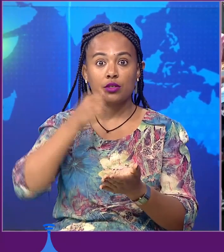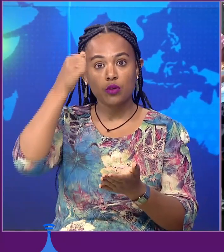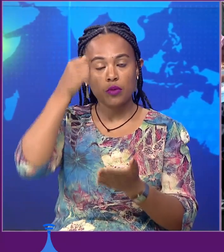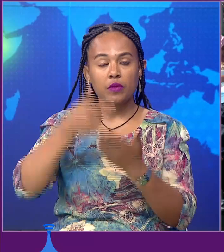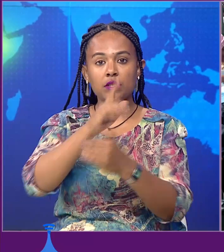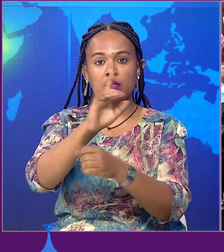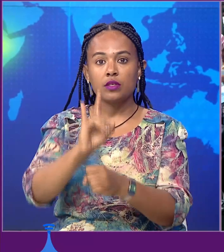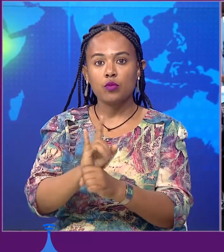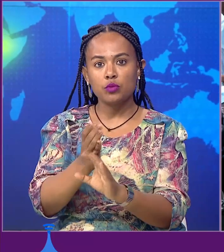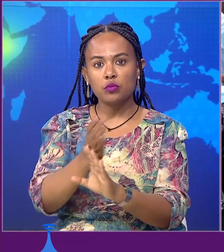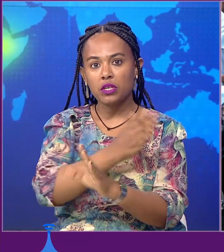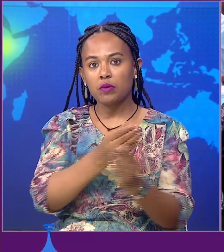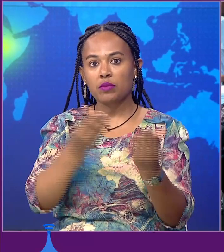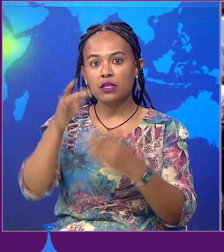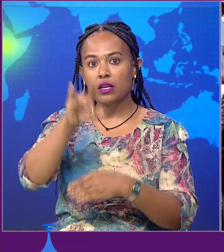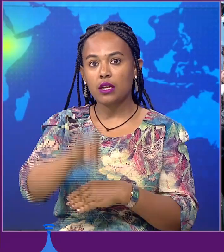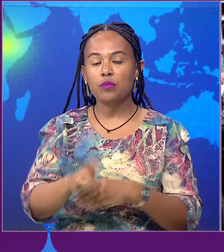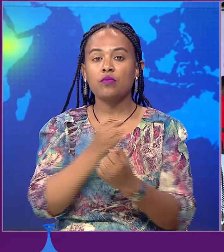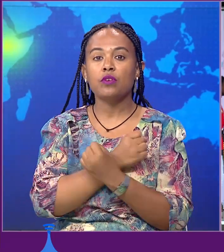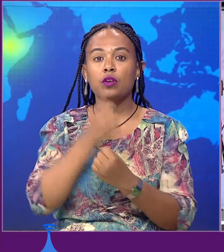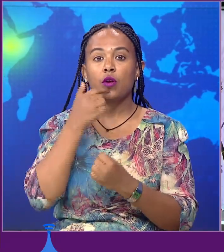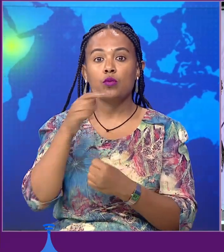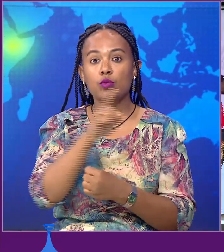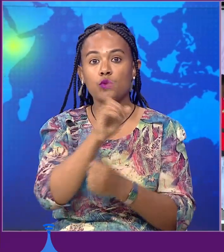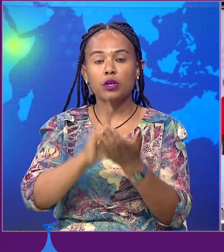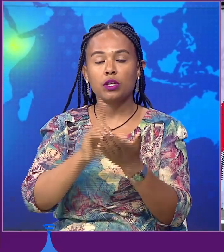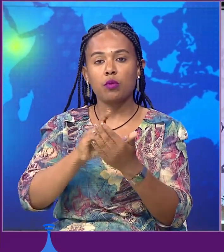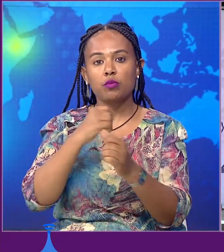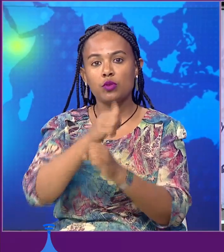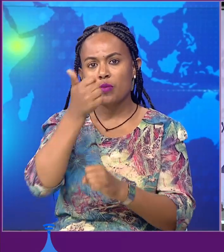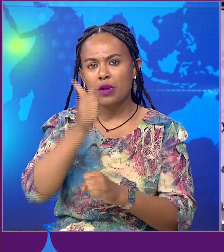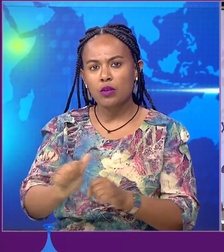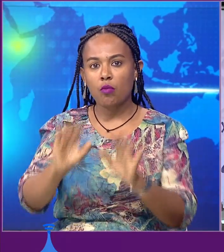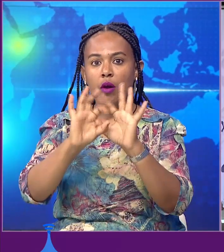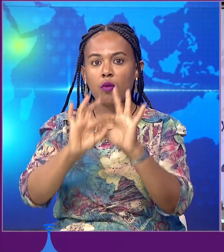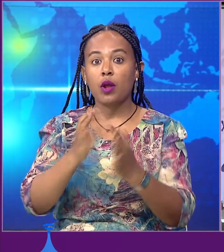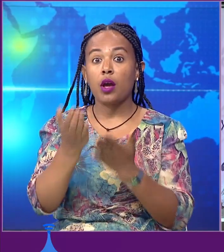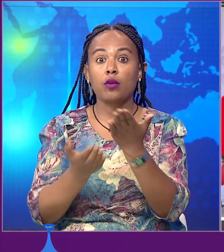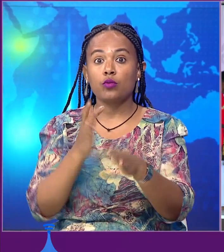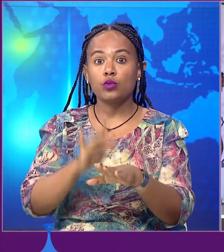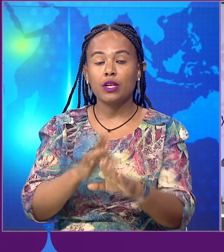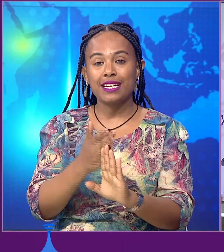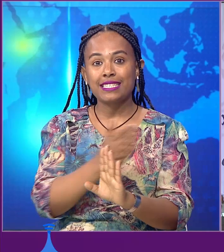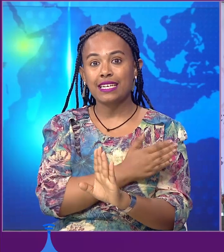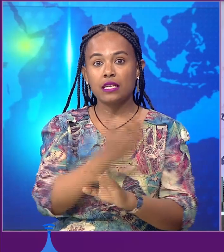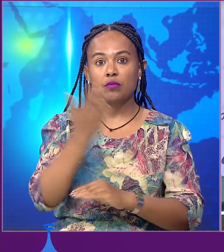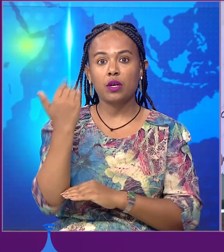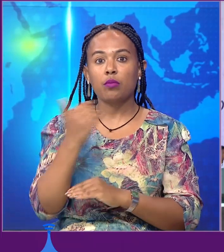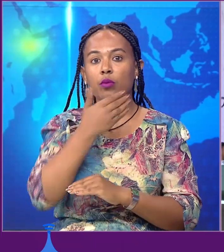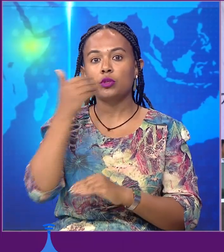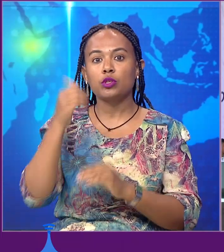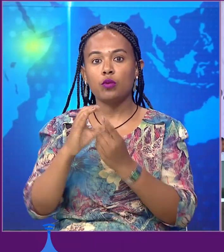ለነዚሁ ዜጎች በቅድሚያ መስጠት ያለብን ፍቅር ነው ያሉ ሲሆን በከተማው በሚከናወኑ ማንኛውም ማህበራዊ አገልግሎቶች ላይ ከዚህ ቀደም ከነበረው በተሻለ